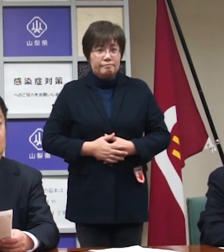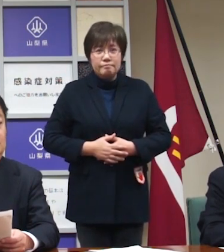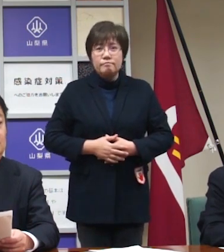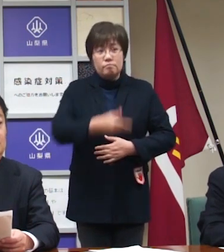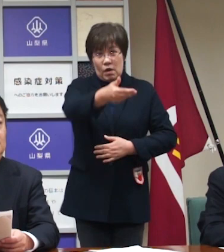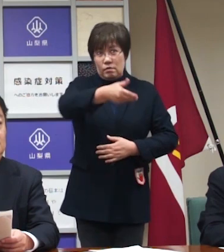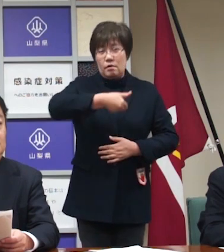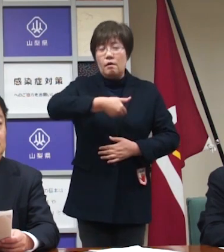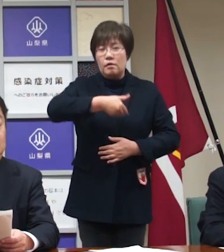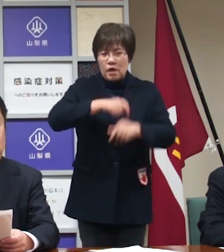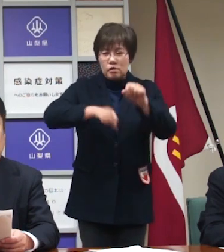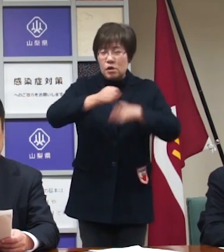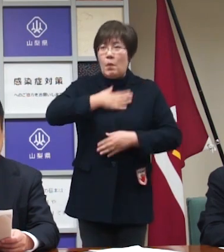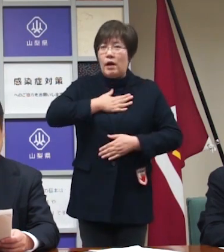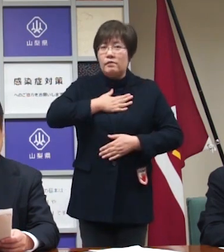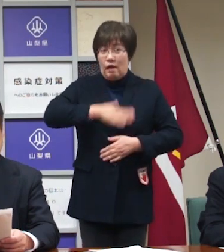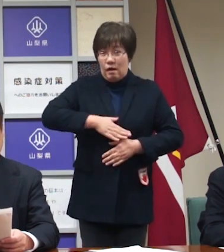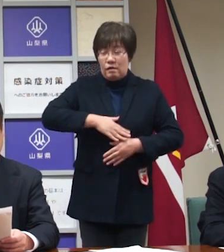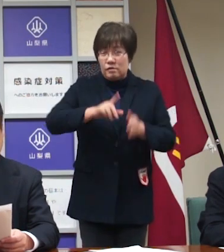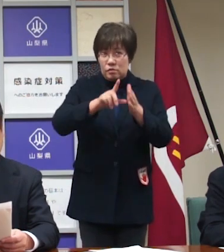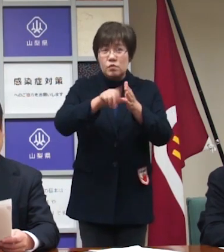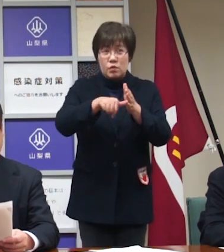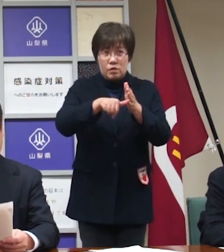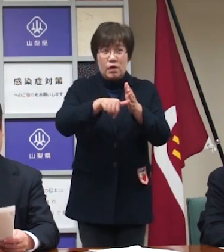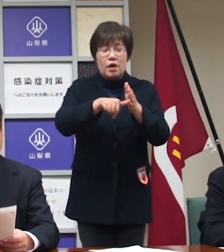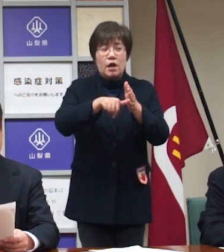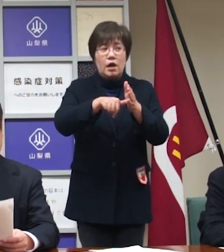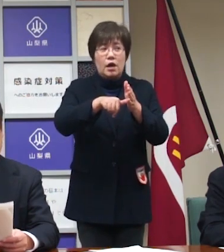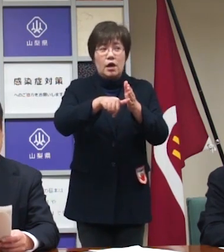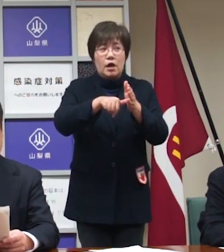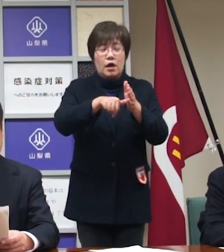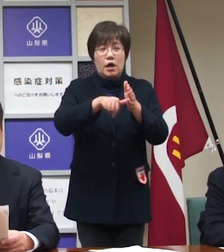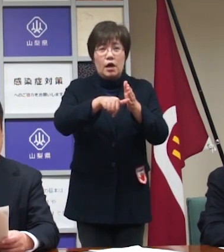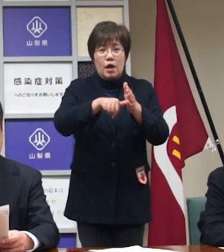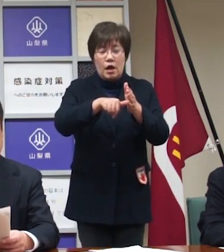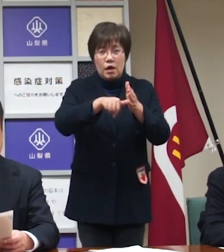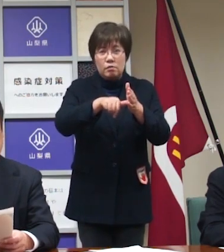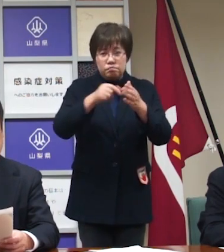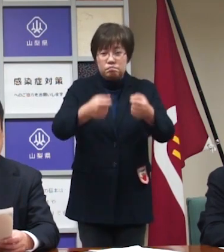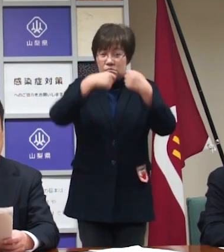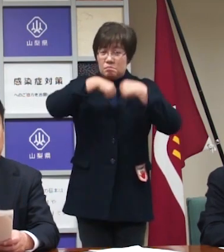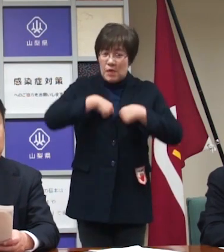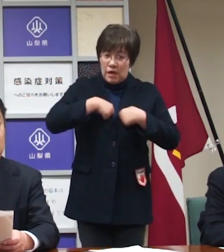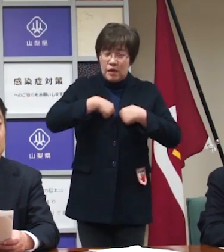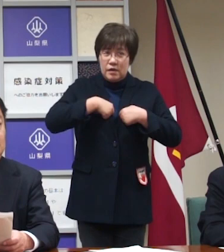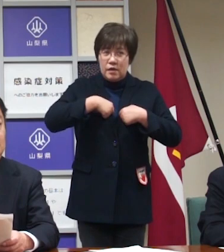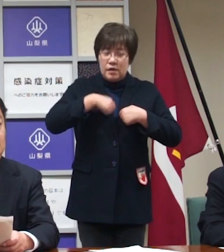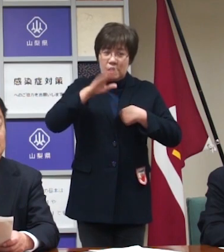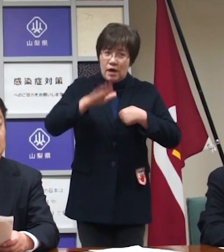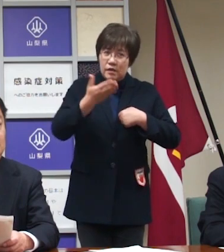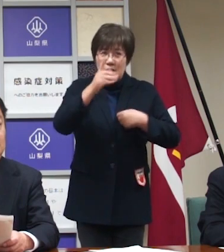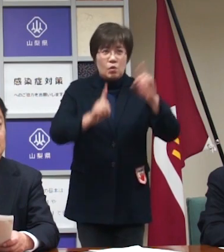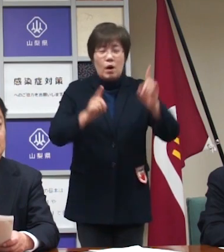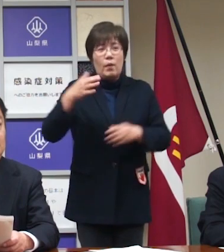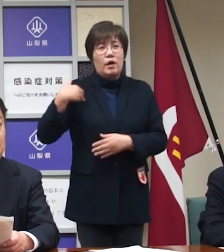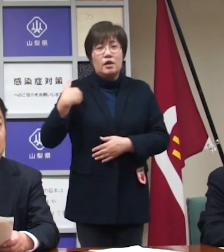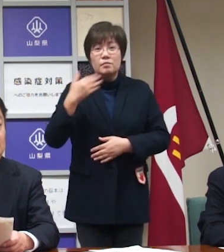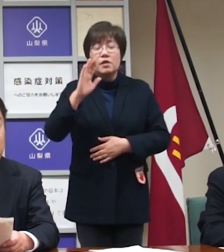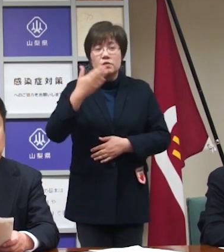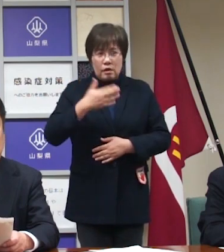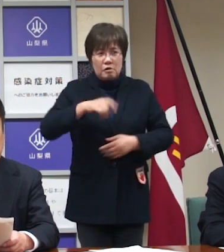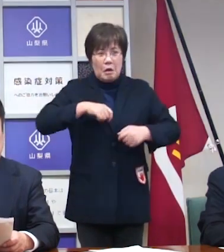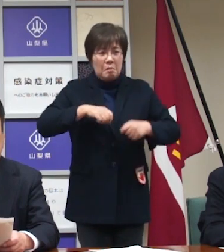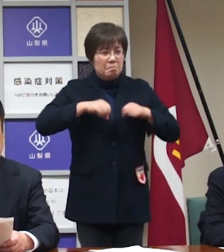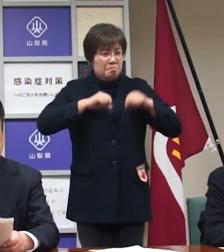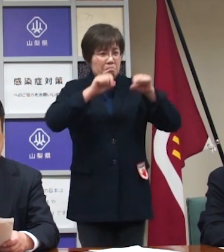段階では、当然ここで金を保有して保険してたかどうか分かりませんけれども、感染を広げている可能